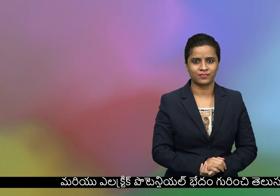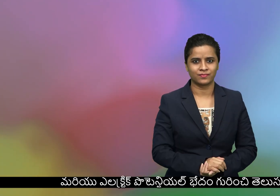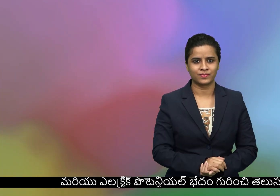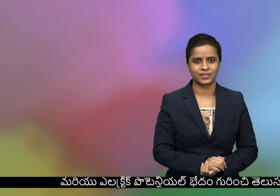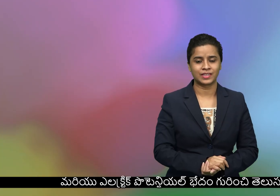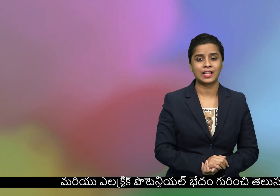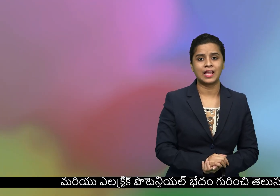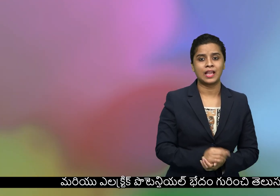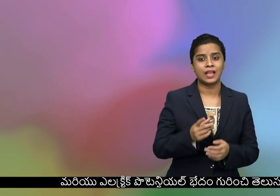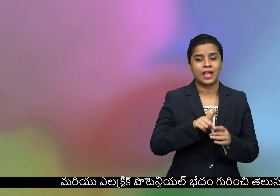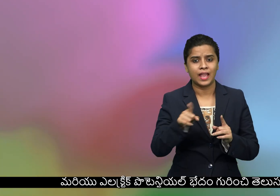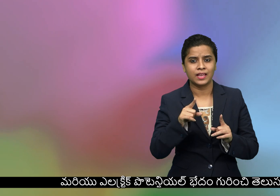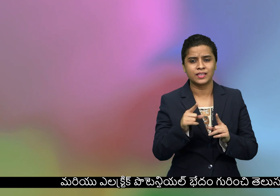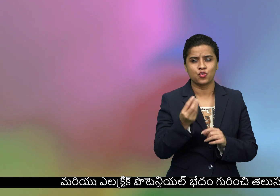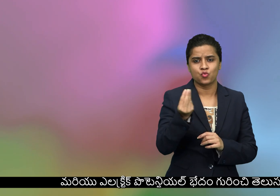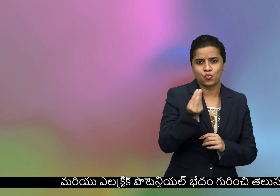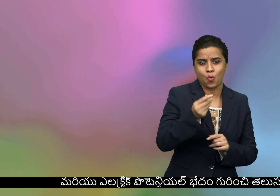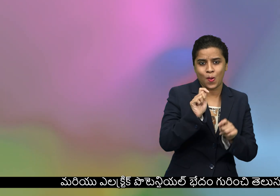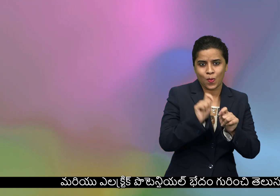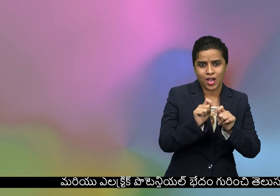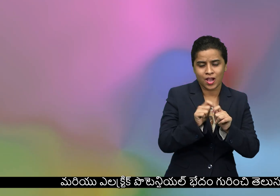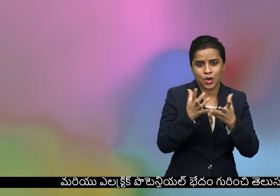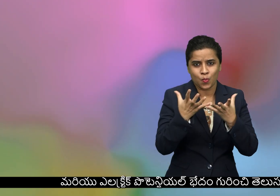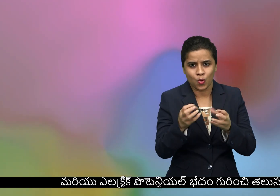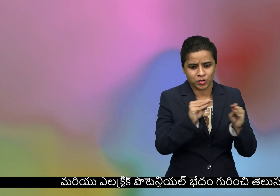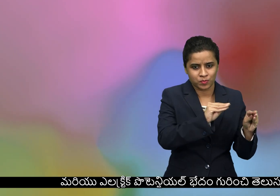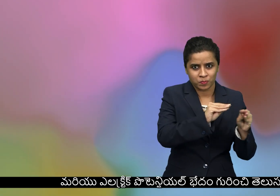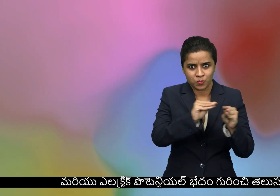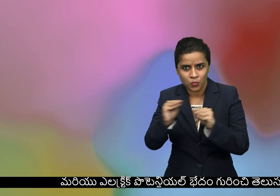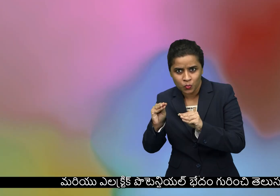మరియు ఎలక్ట్రిక్ పొటెన్షియల్ భేదం గురించి తెలుసుకున్నారు.